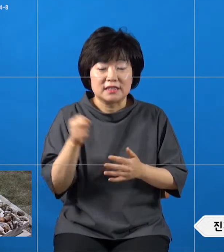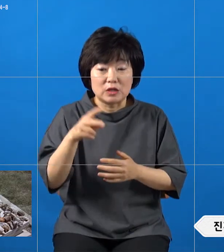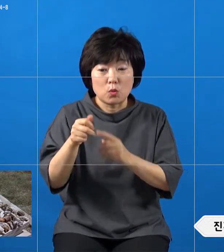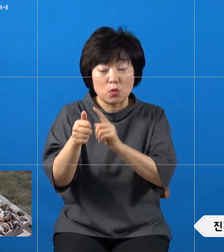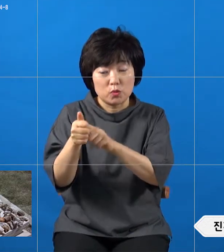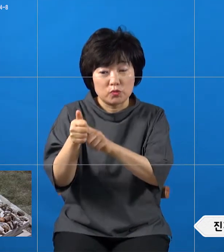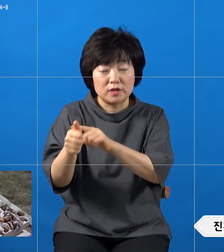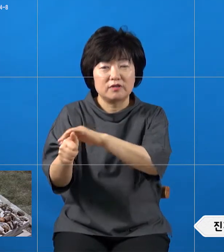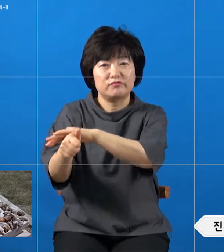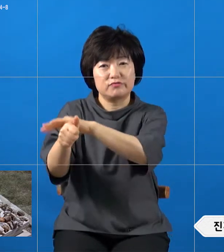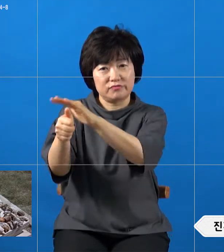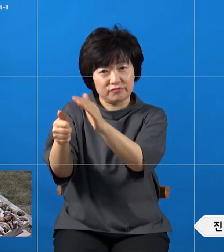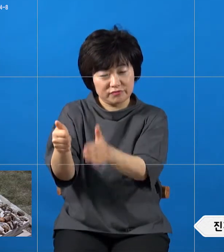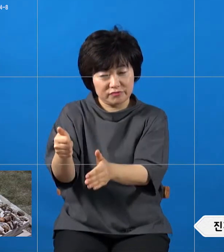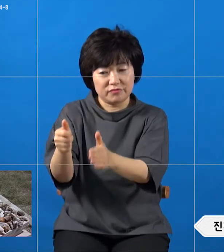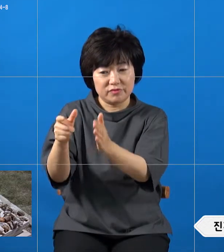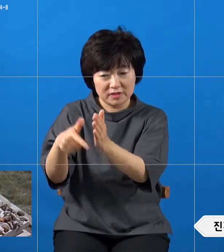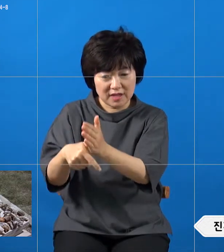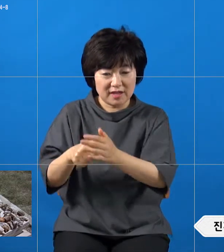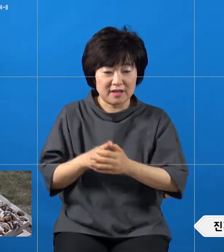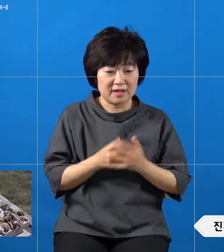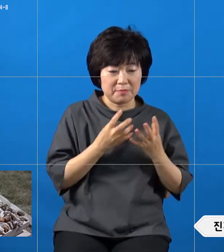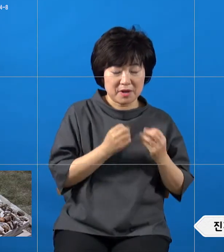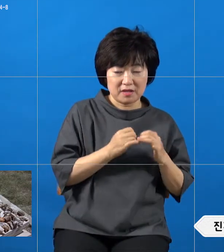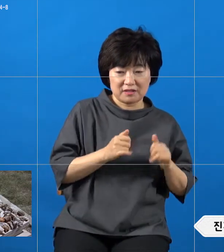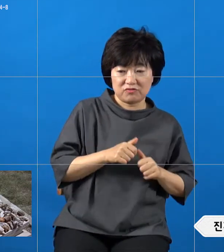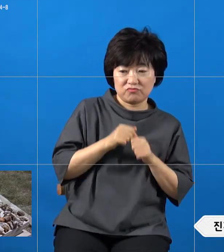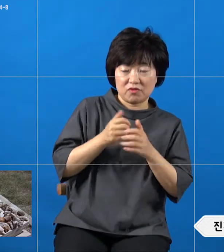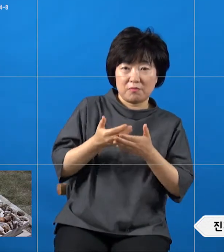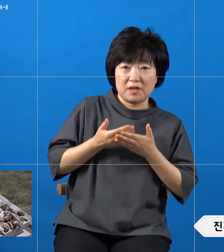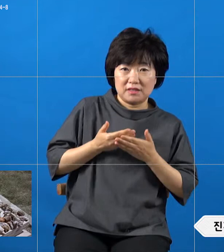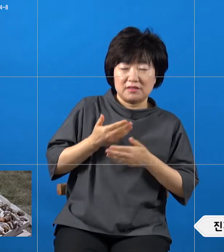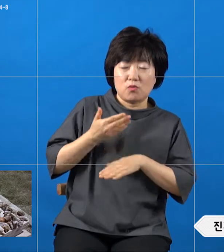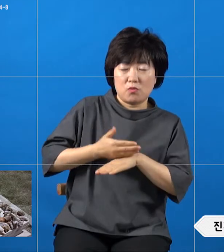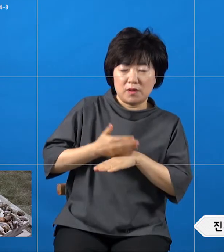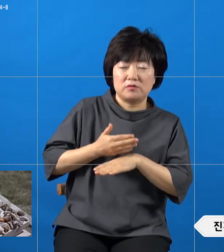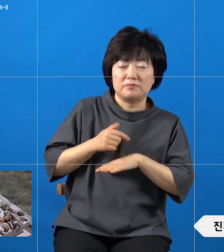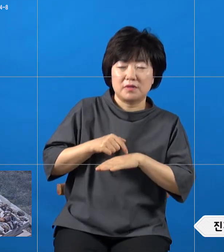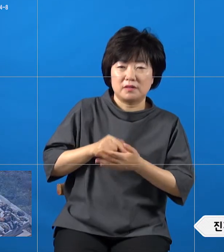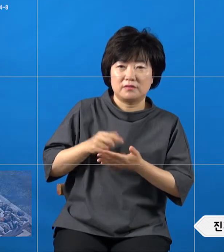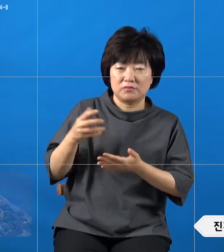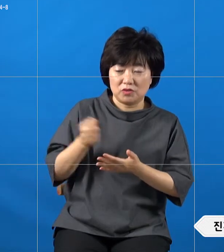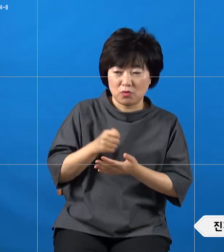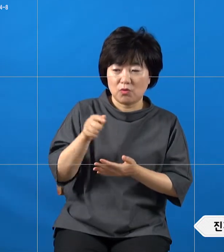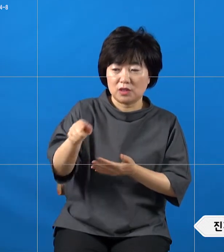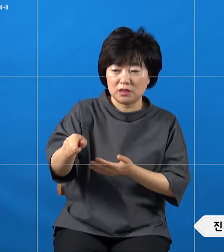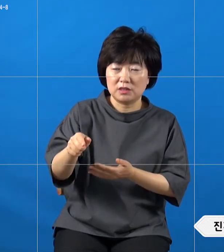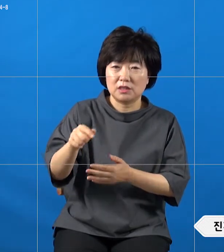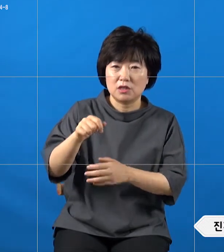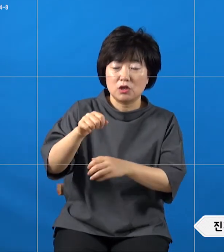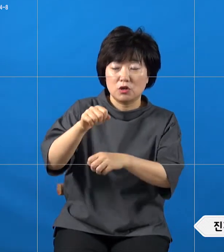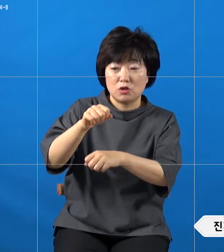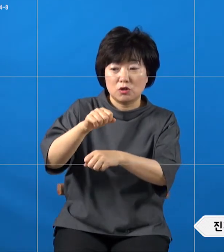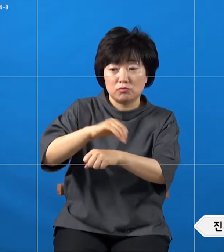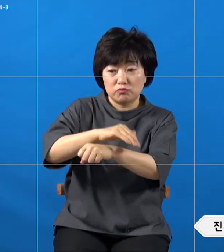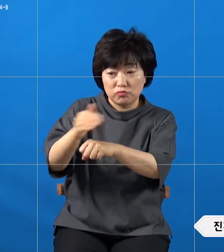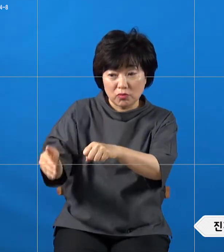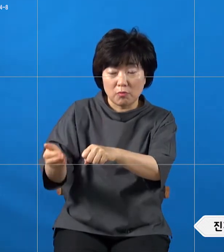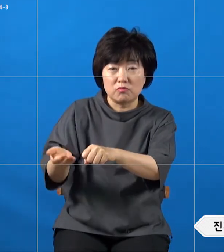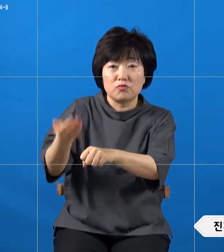무덤 위에 저렇게 돌을 올려놓는 장면이 등장합니다. 사실 우리 문화에서는 무덤